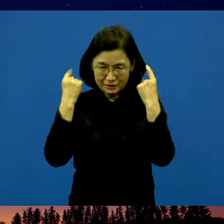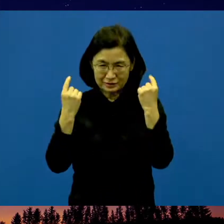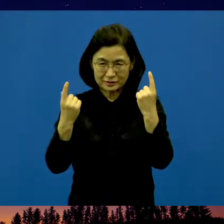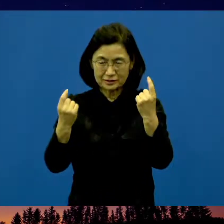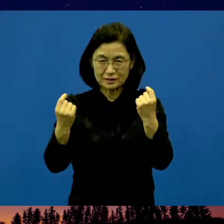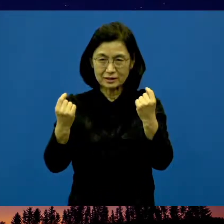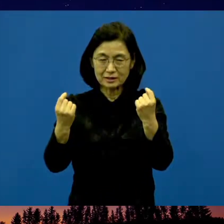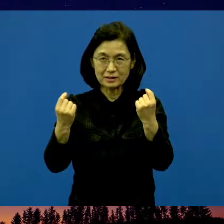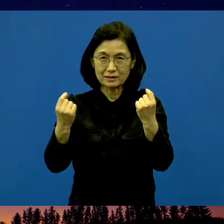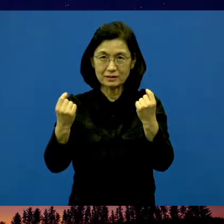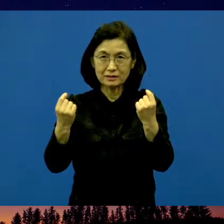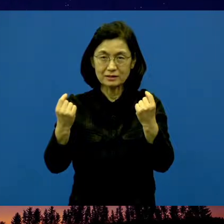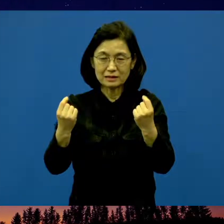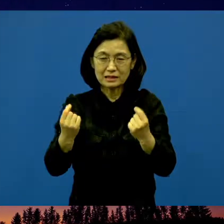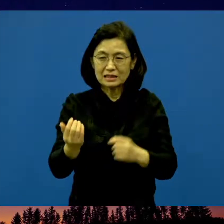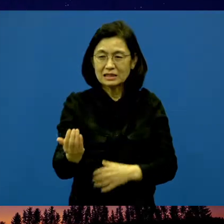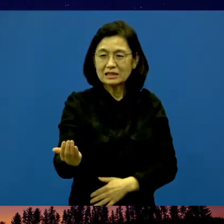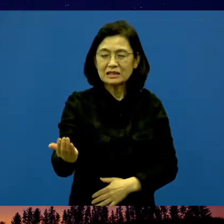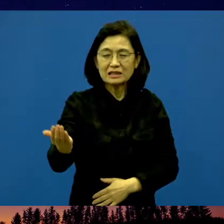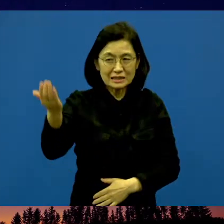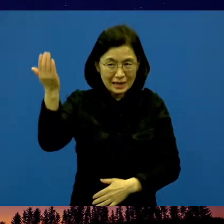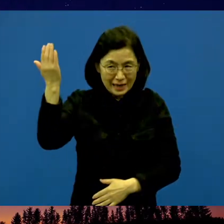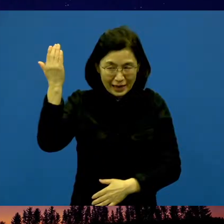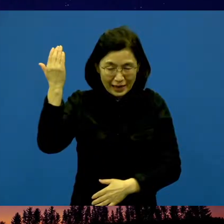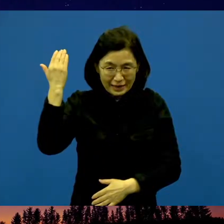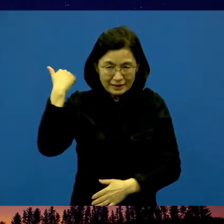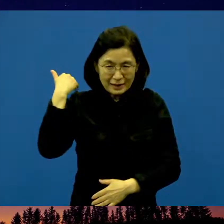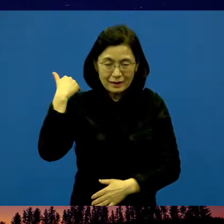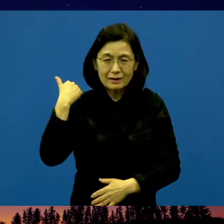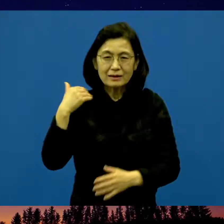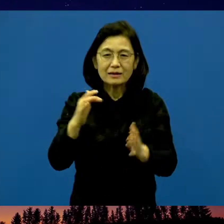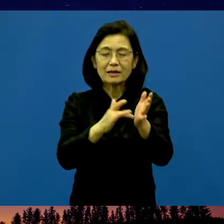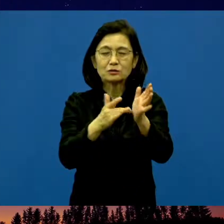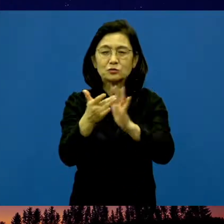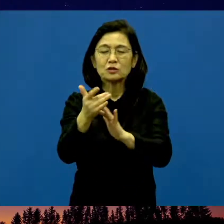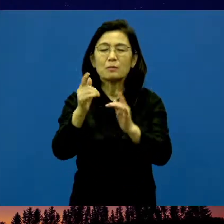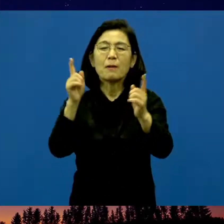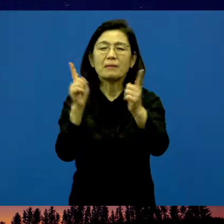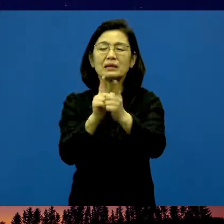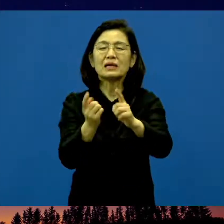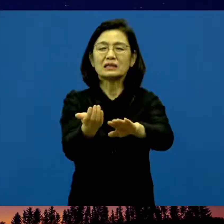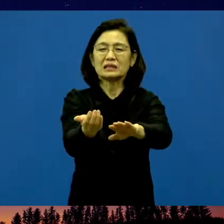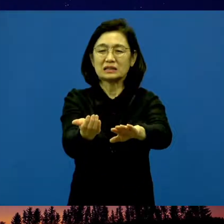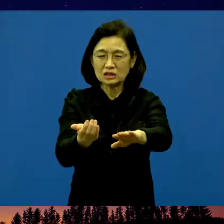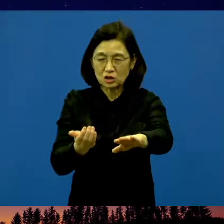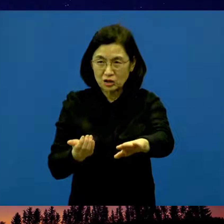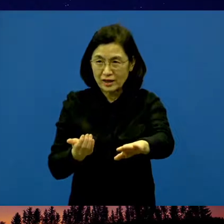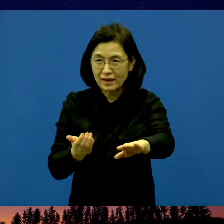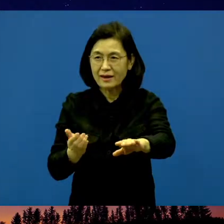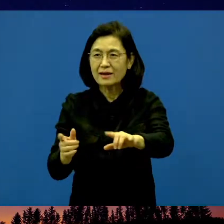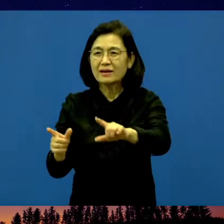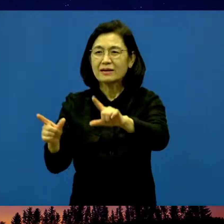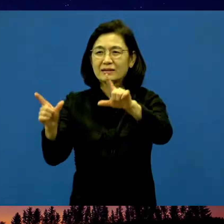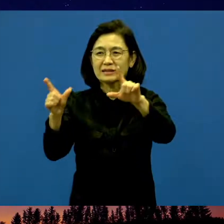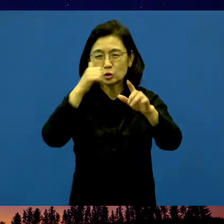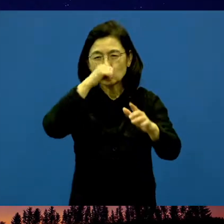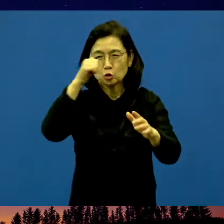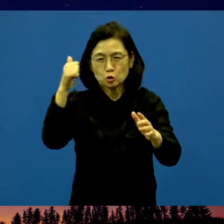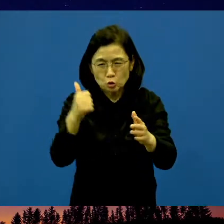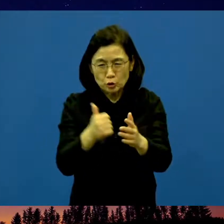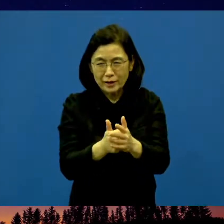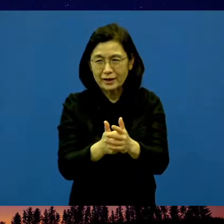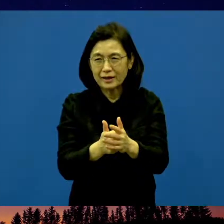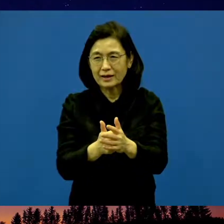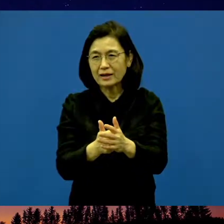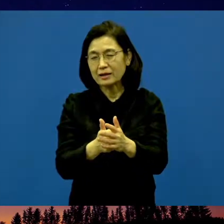우리 안에는 이전의 삶으로 돌아가려고 하는 속성이 늘 남아있다는 거예요. 그러니까 싸워야 한다는 겁니다. 싸워야 되지.